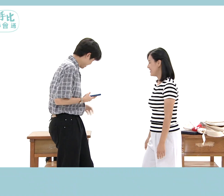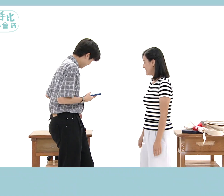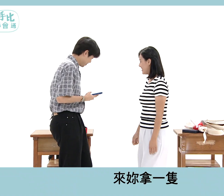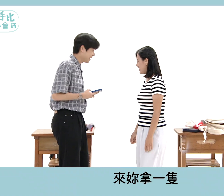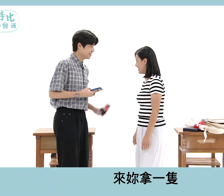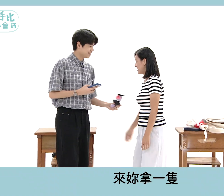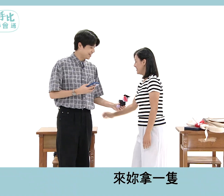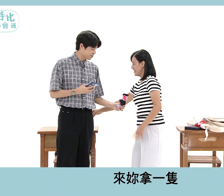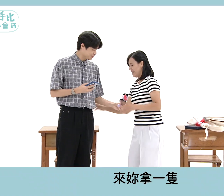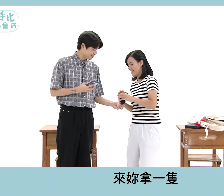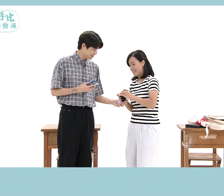来，你拿一支。